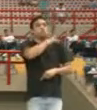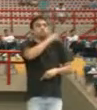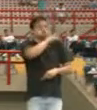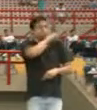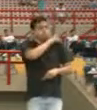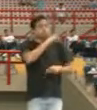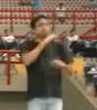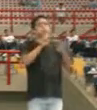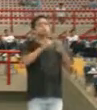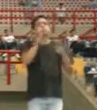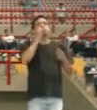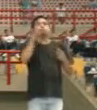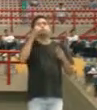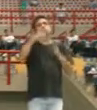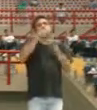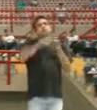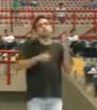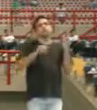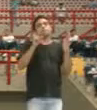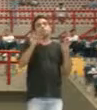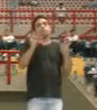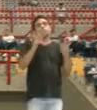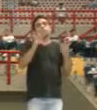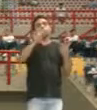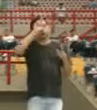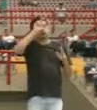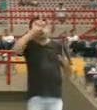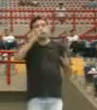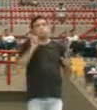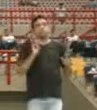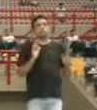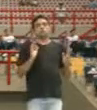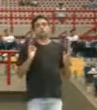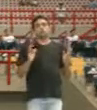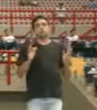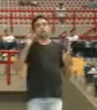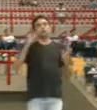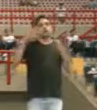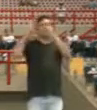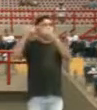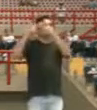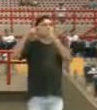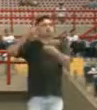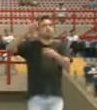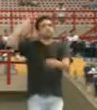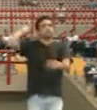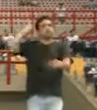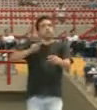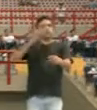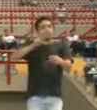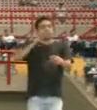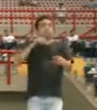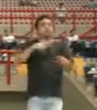de escrever pouco para errar pouco é um raciocínio que o Enem vem